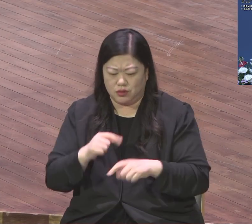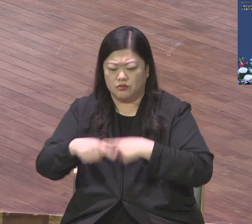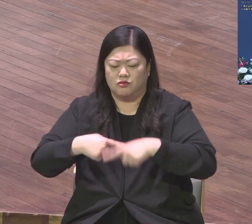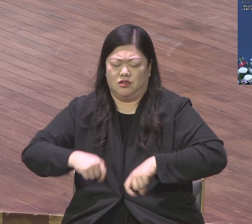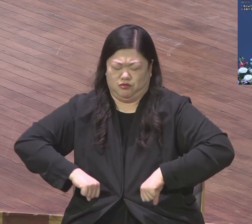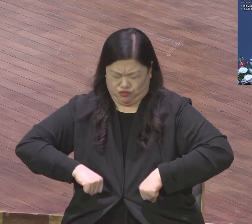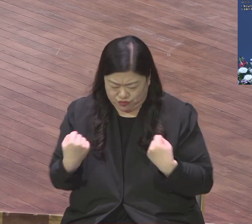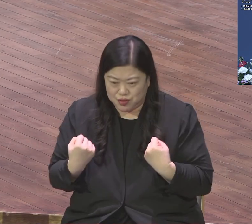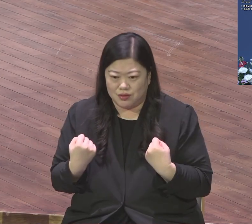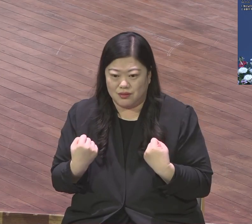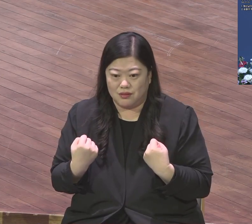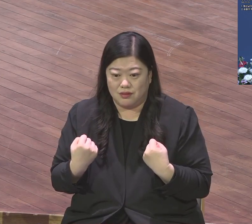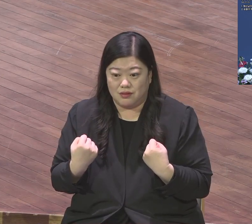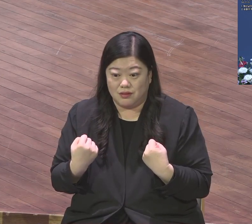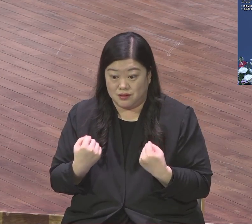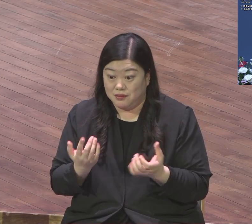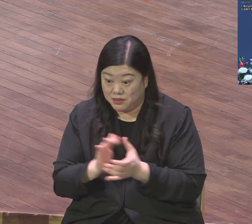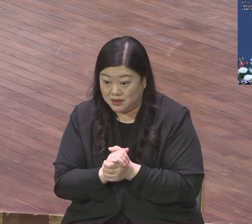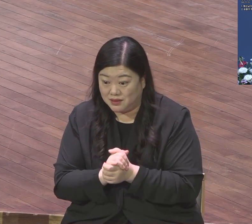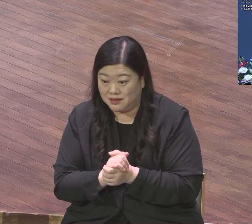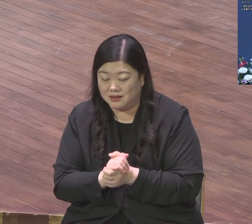돼요.